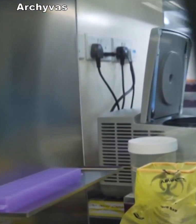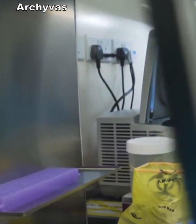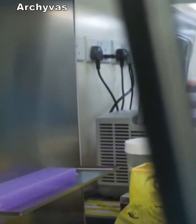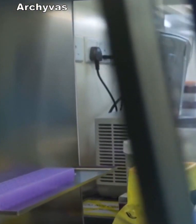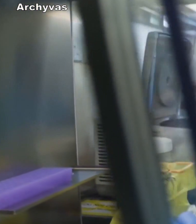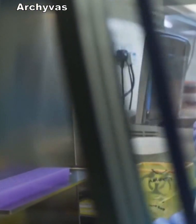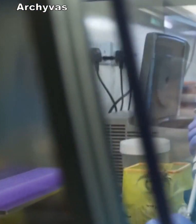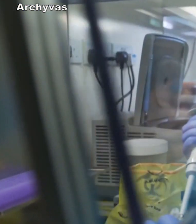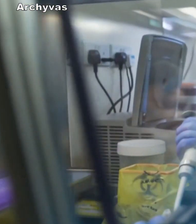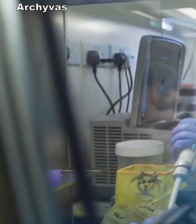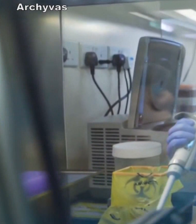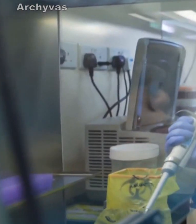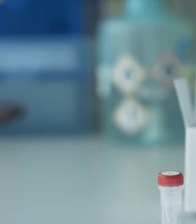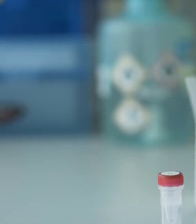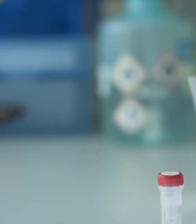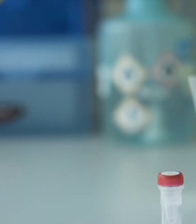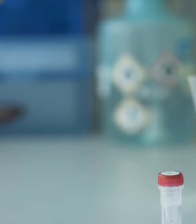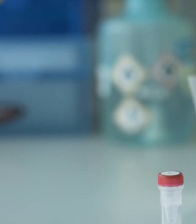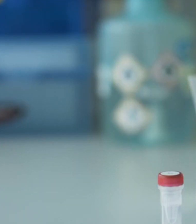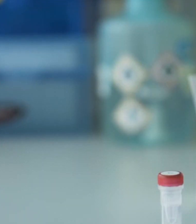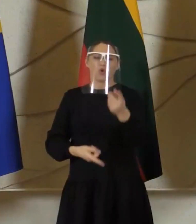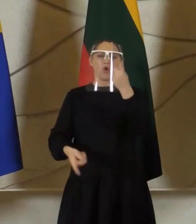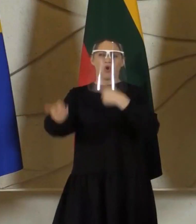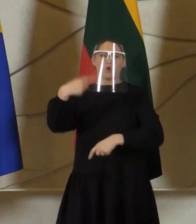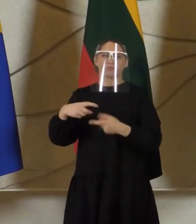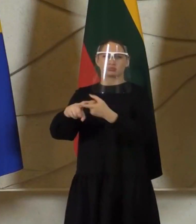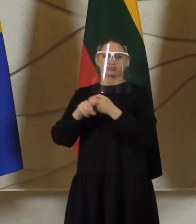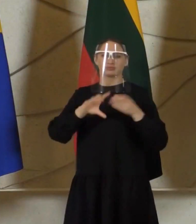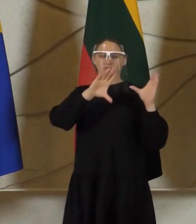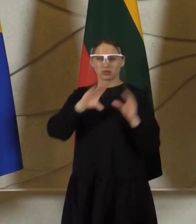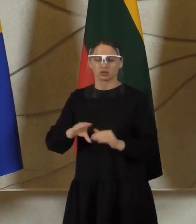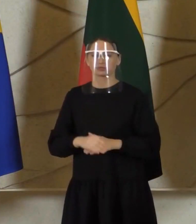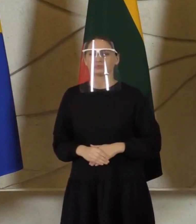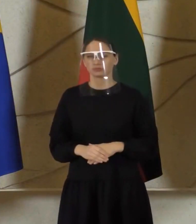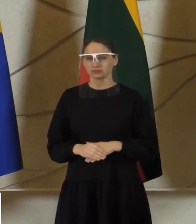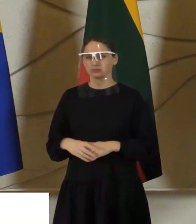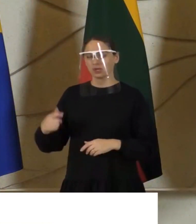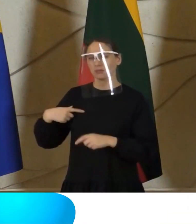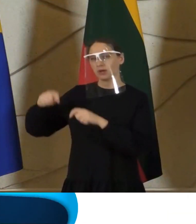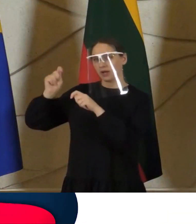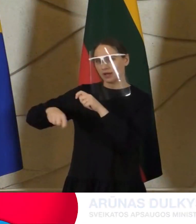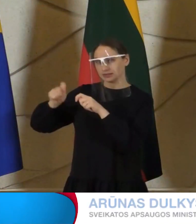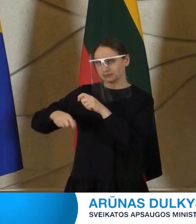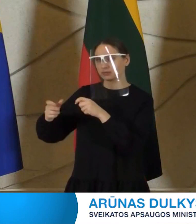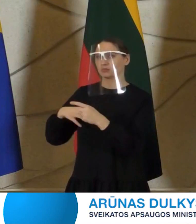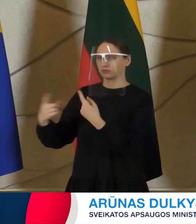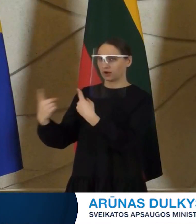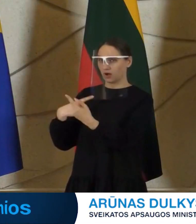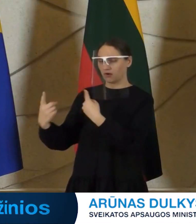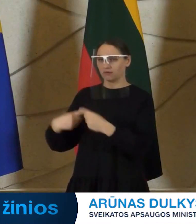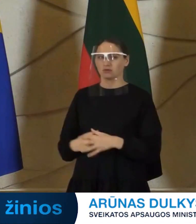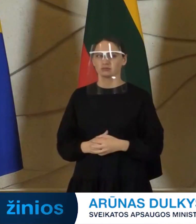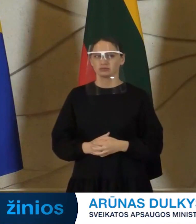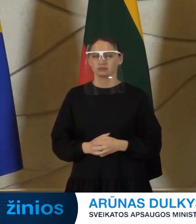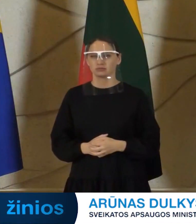ministras Arūnas Dulkys tikisi nebent po kokio mėnesio. Manome, pasitarę su ekspertais, kad neužteks